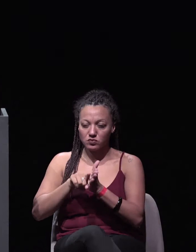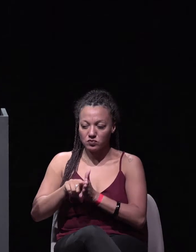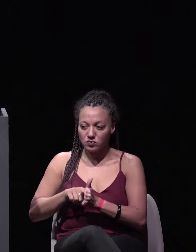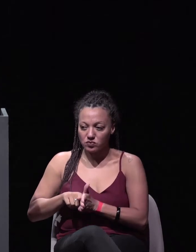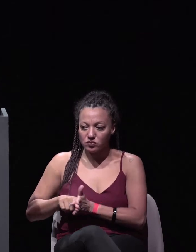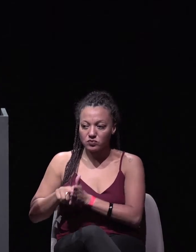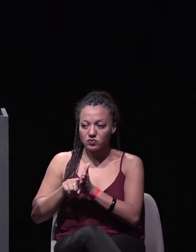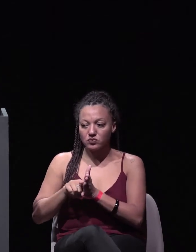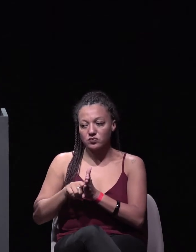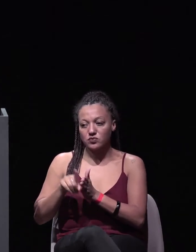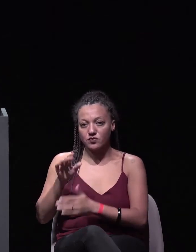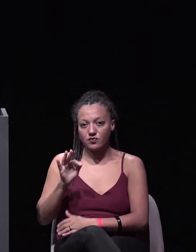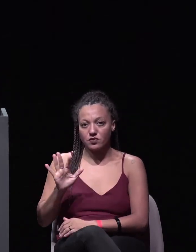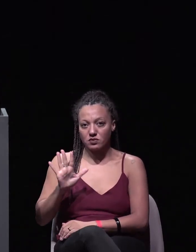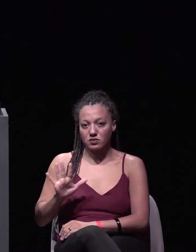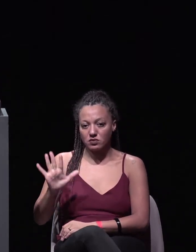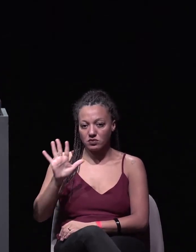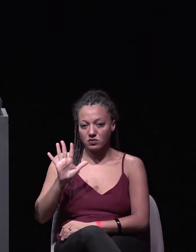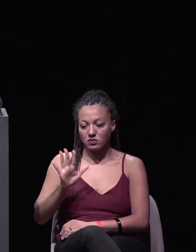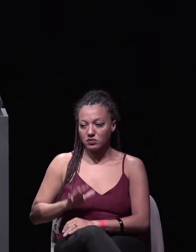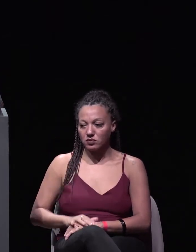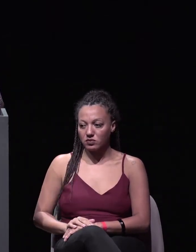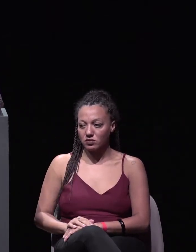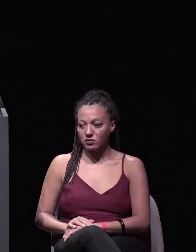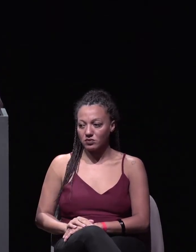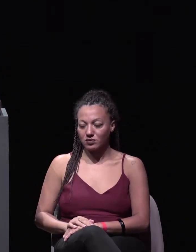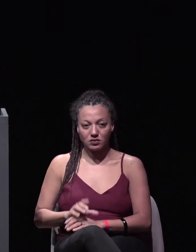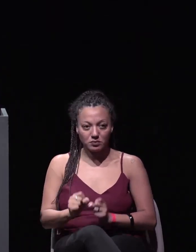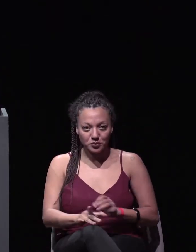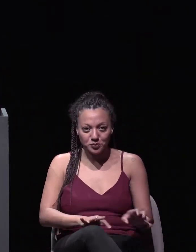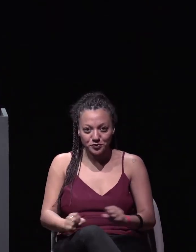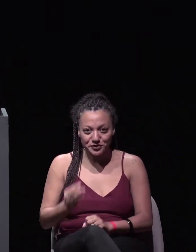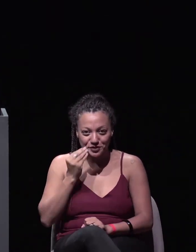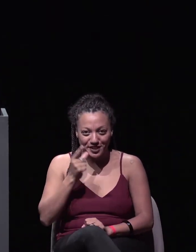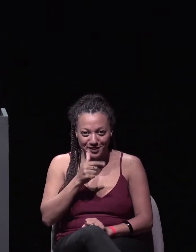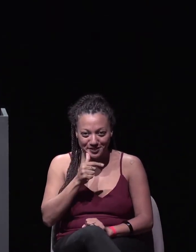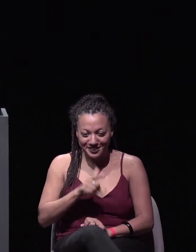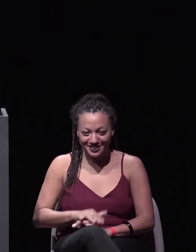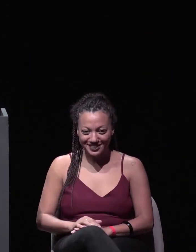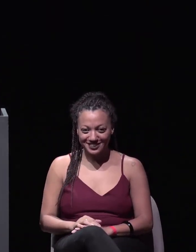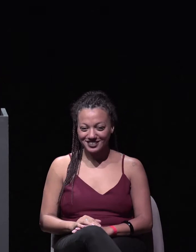investigação federal... Estou aqui tateando a água, gente, peraí.